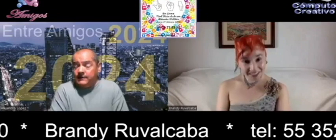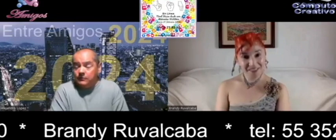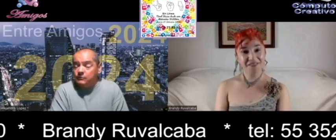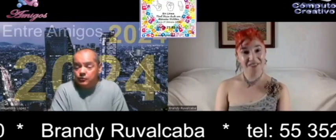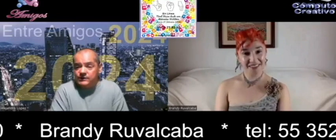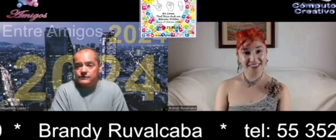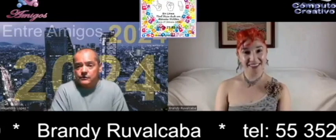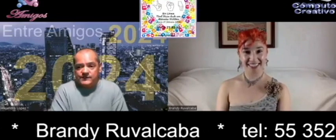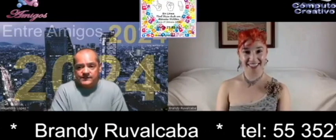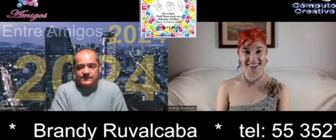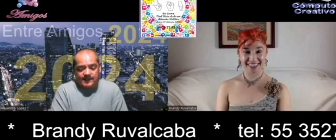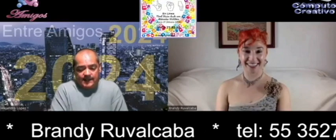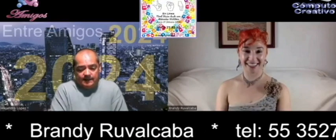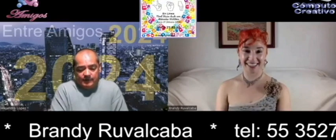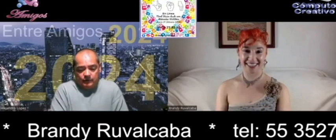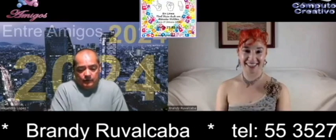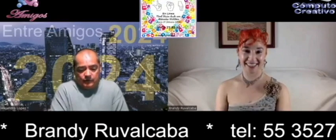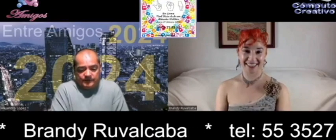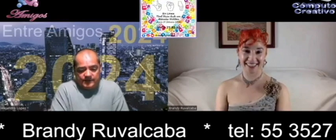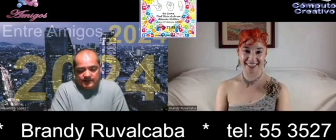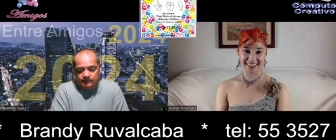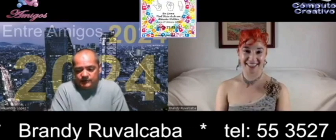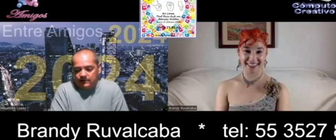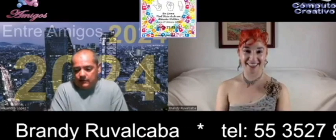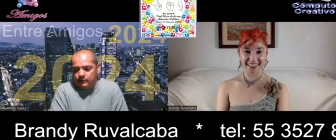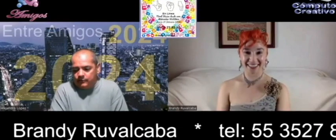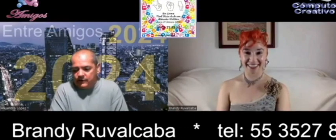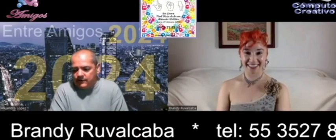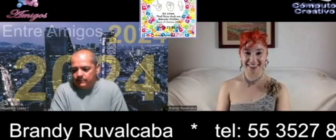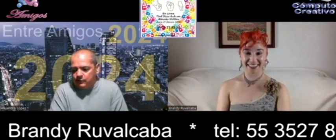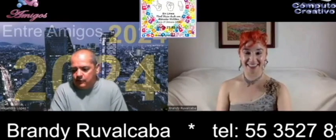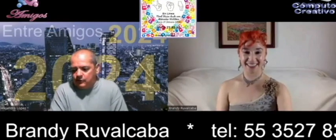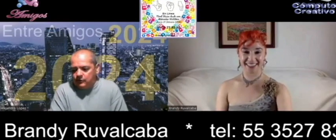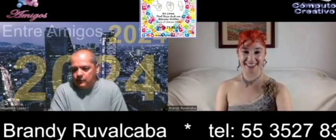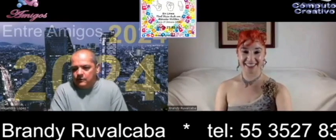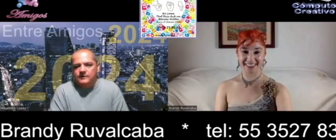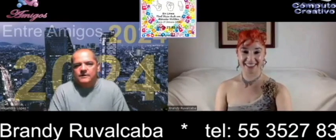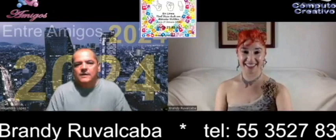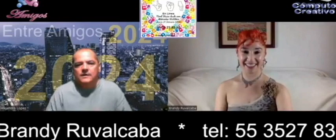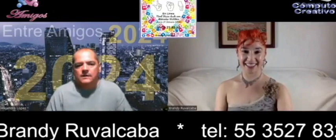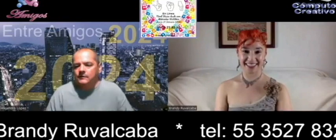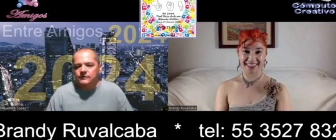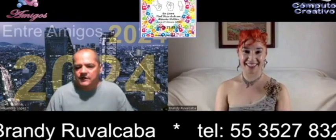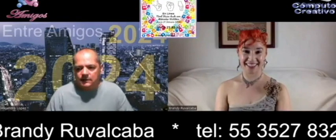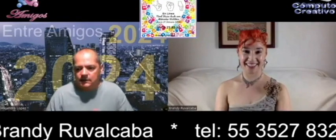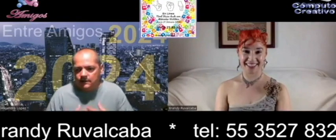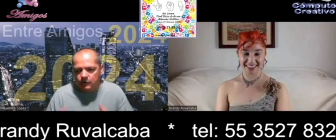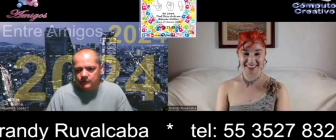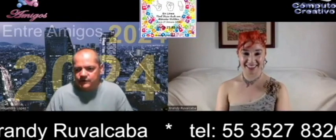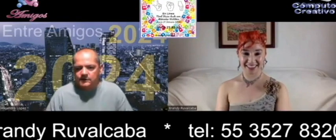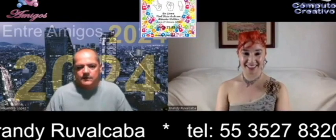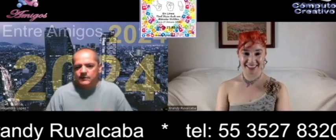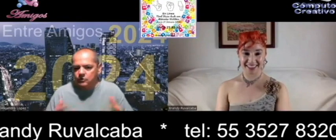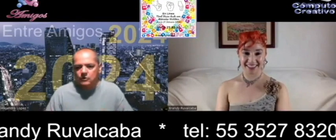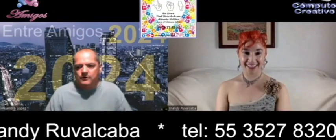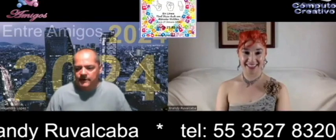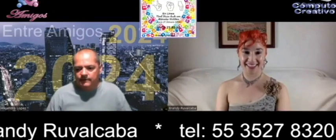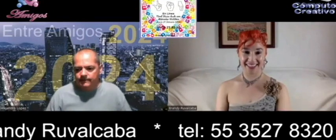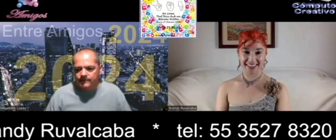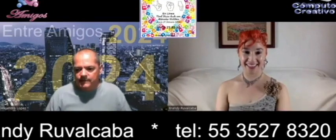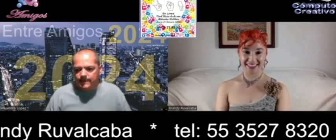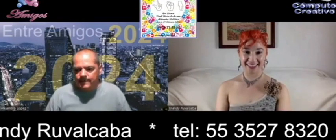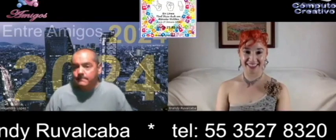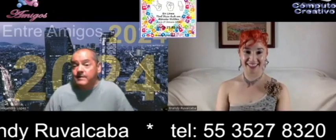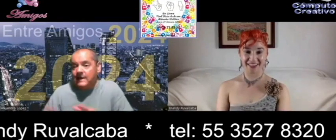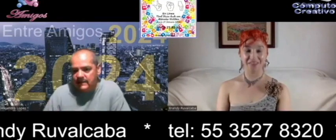le ha aprendido muchas cosas, pero si estamos hablando, por ejemplo, no sé, de Mozart, de